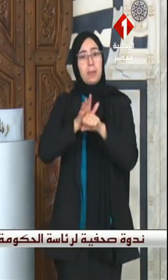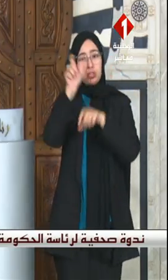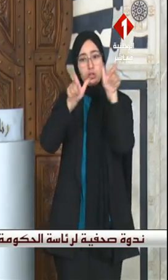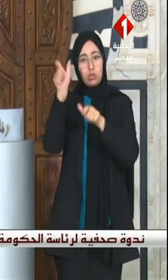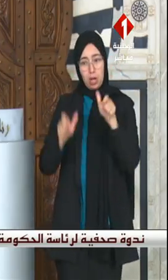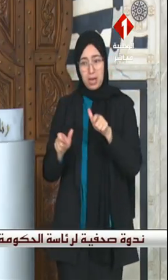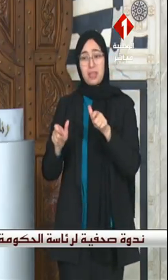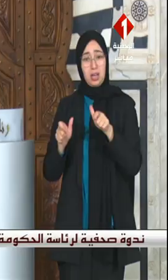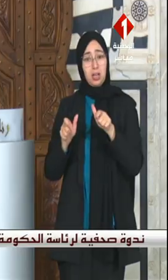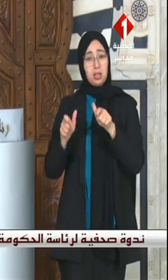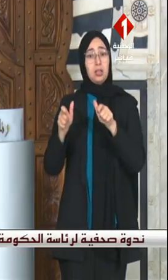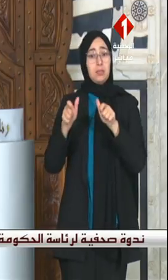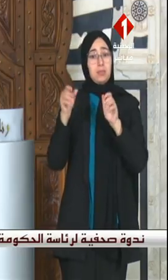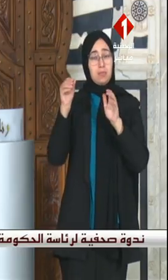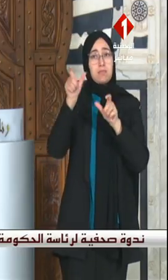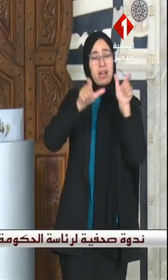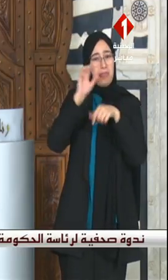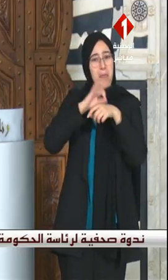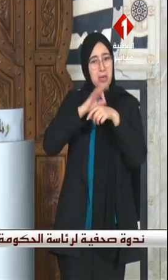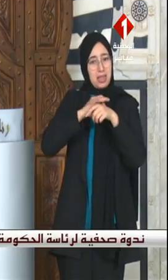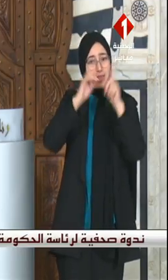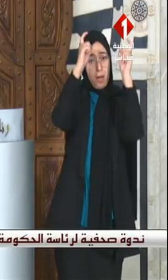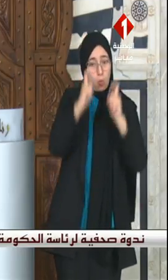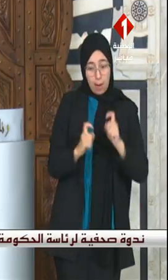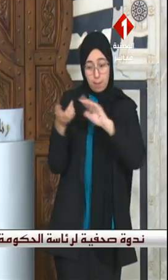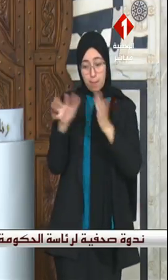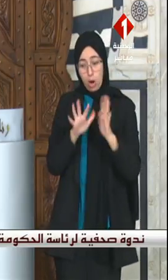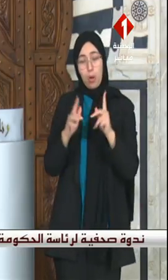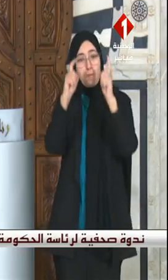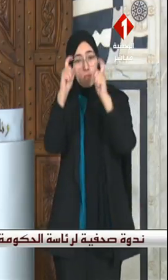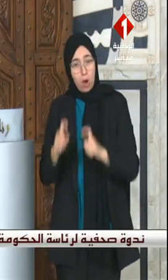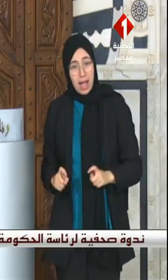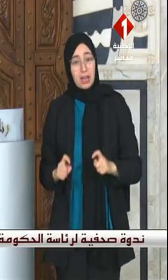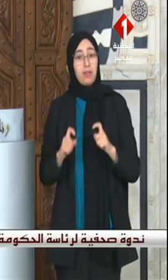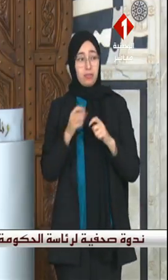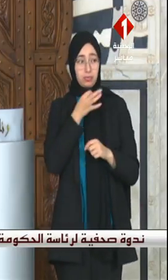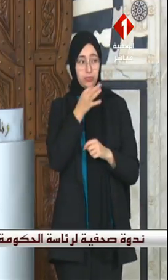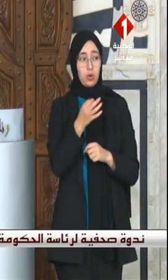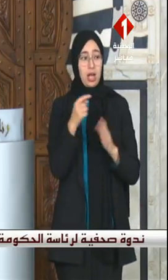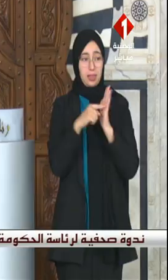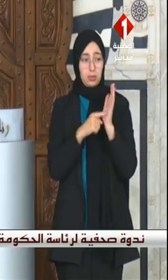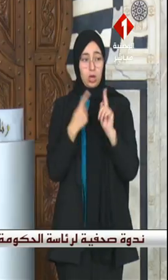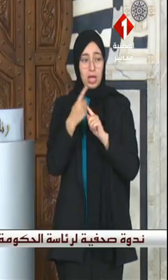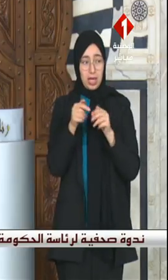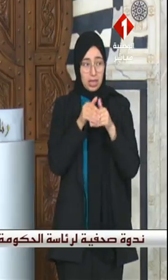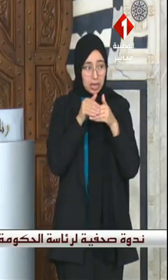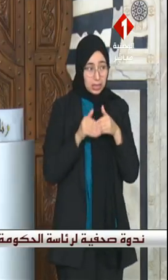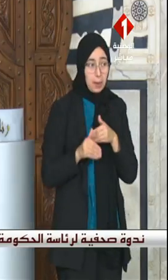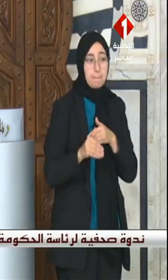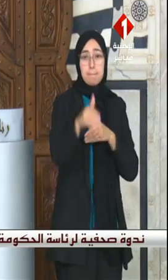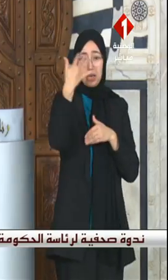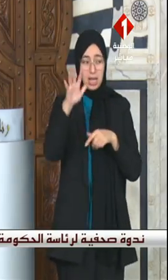وعدد الوفيات يشهد معناتها متقلص، احنا نحب نخلطوا له يكون معناتها متواصل في